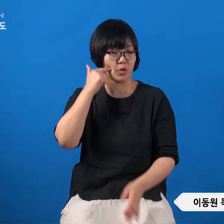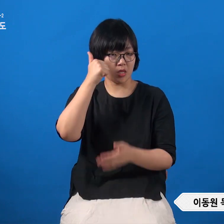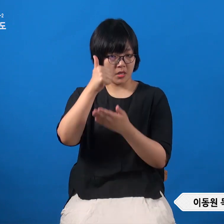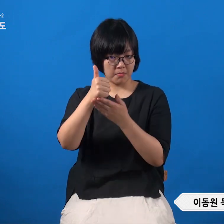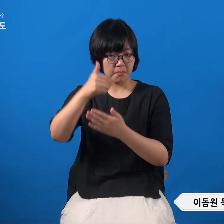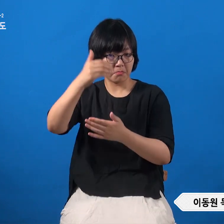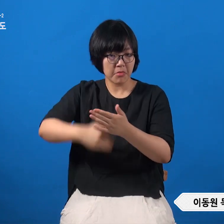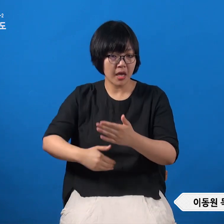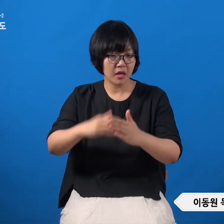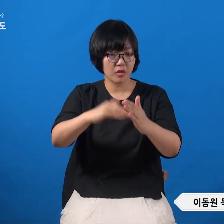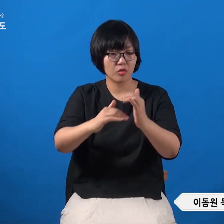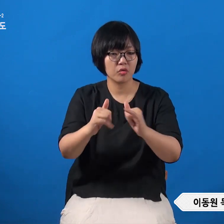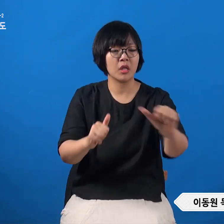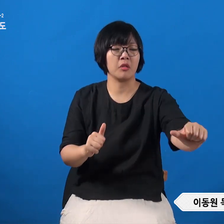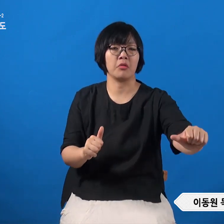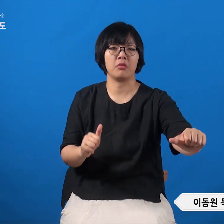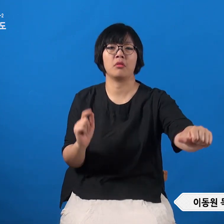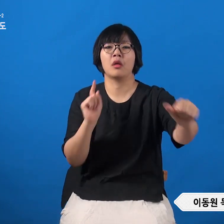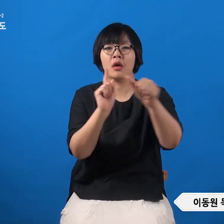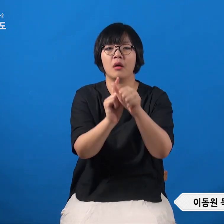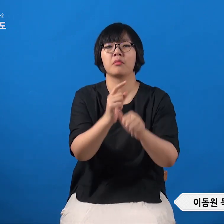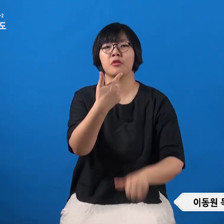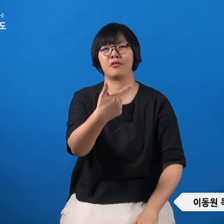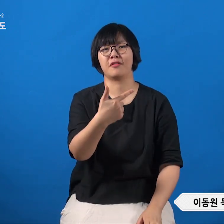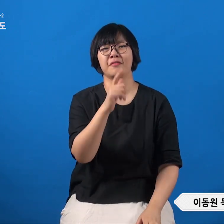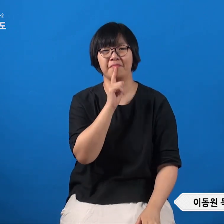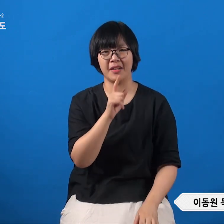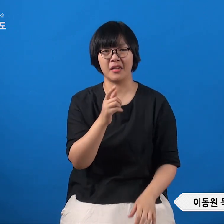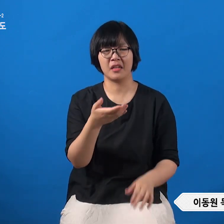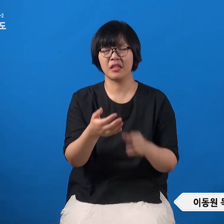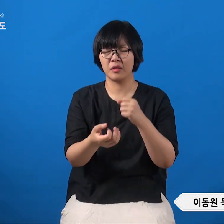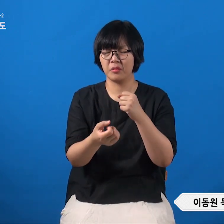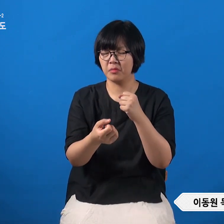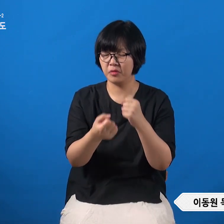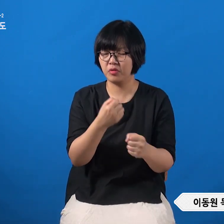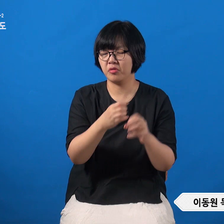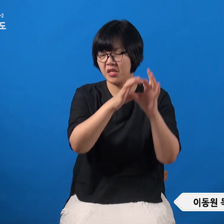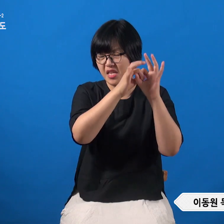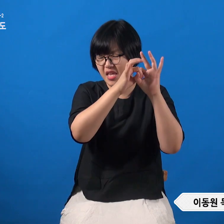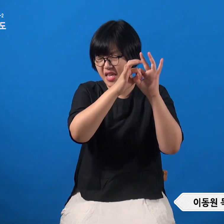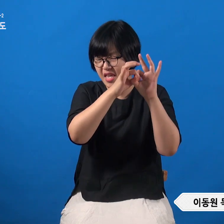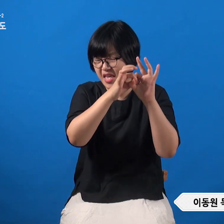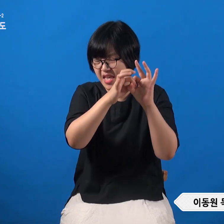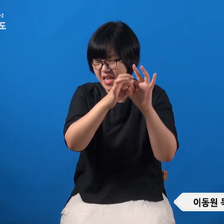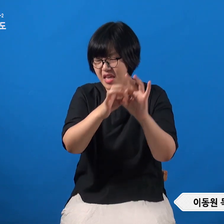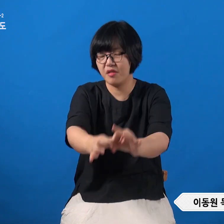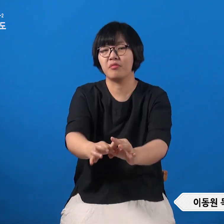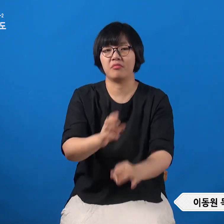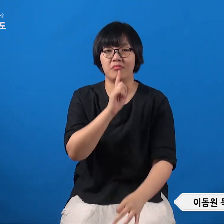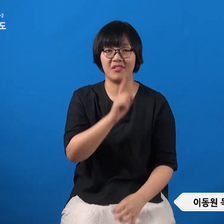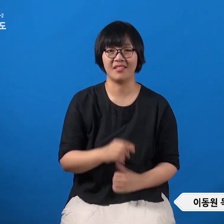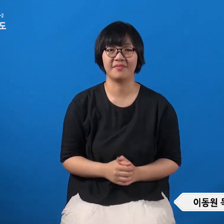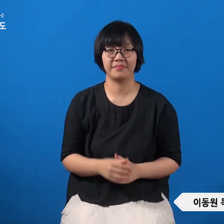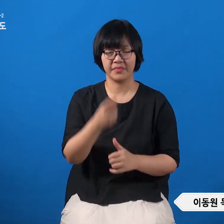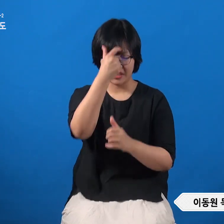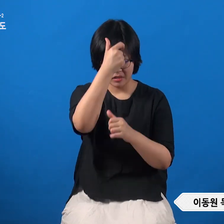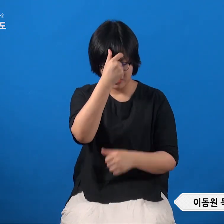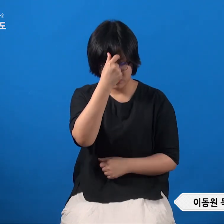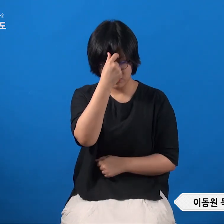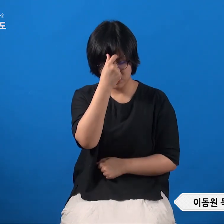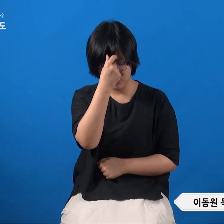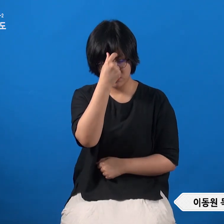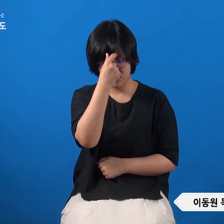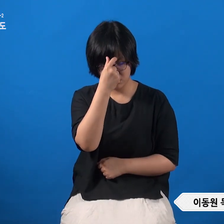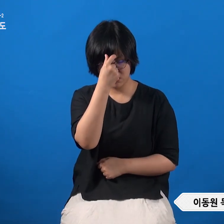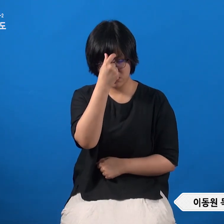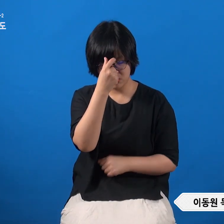모여서 기도를 했어요. 그러나 기도를 계속하셨습니다. 기도하다가 또 중간에 독일에 뭐가